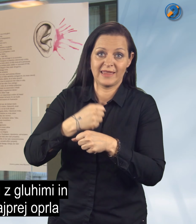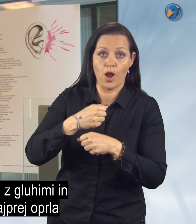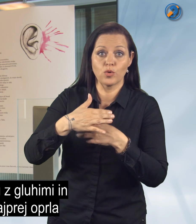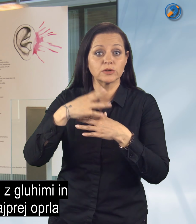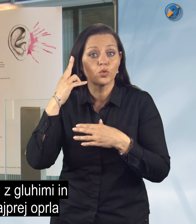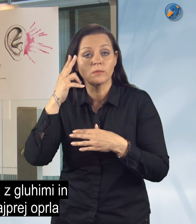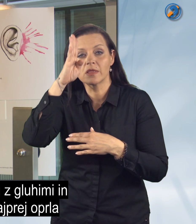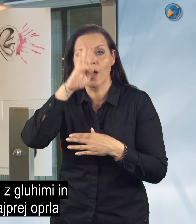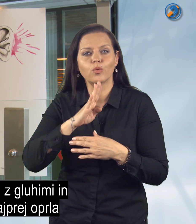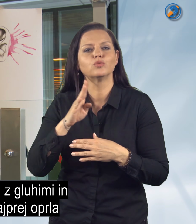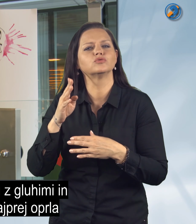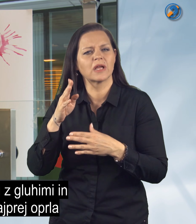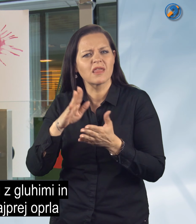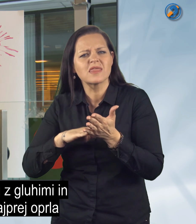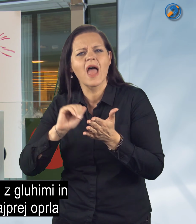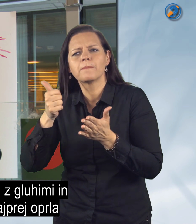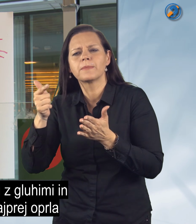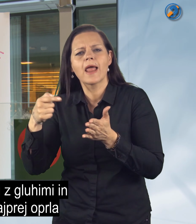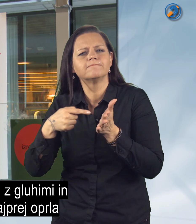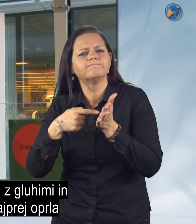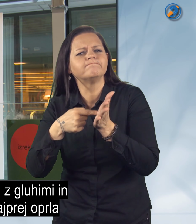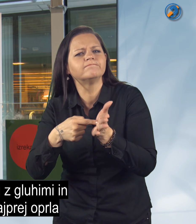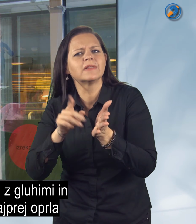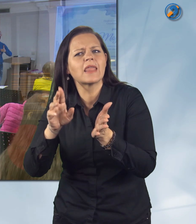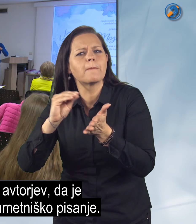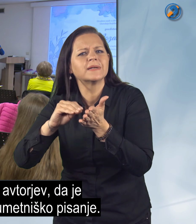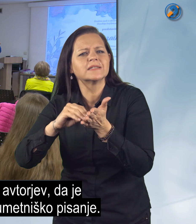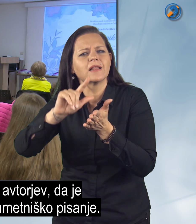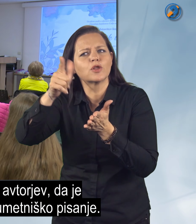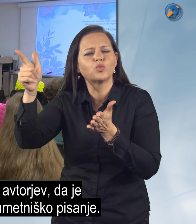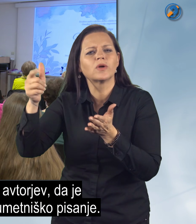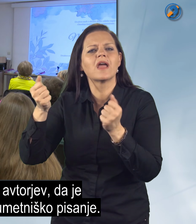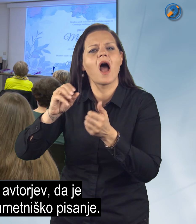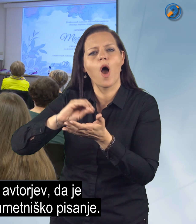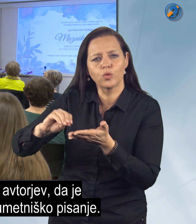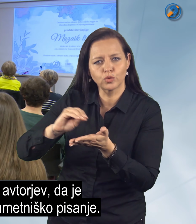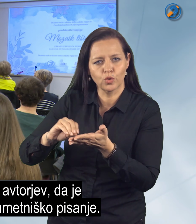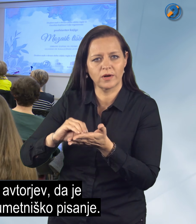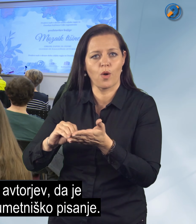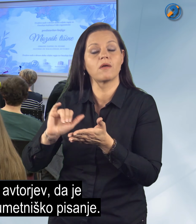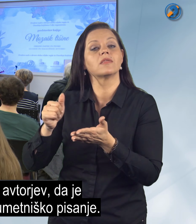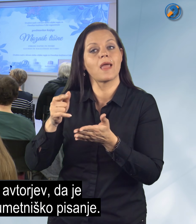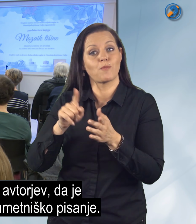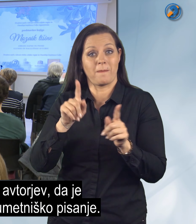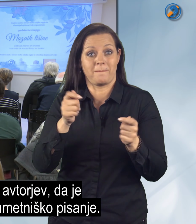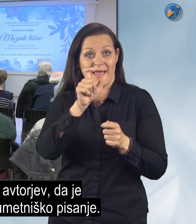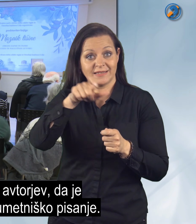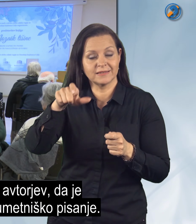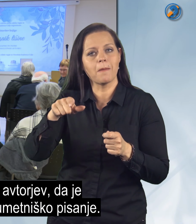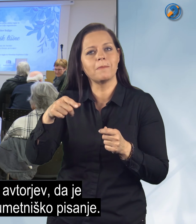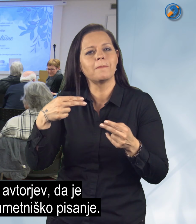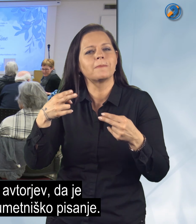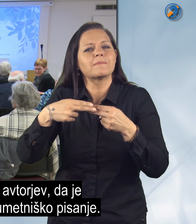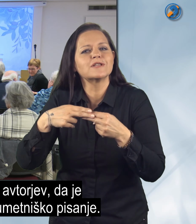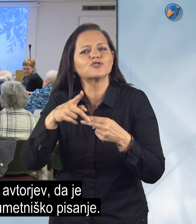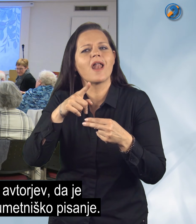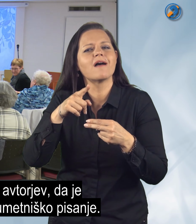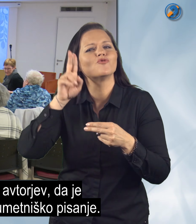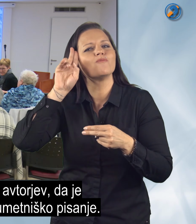ki se je pri delu z gluhimi in naglušnimi najprej oprla na pisanje drugih avtorjev, da je